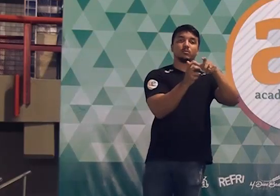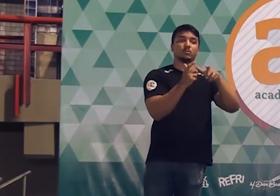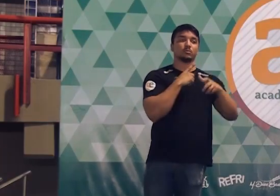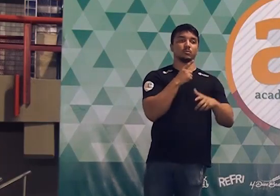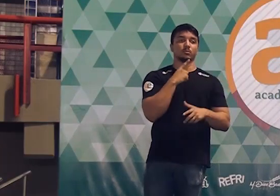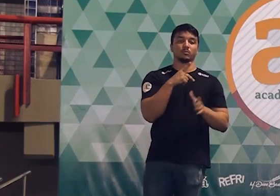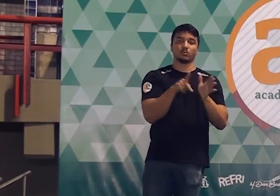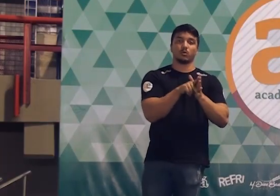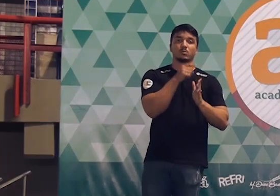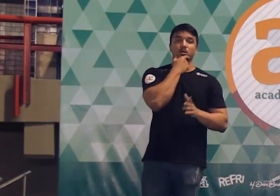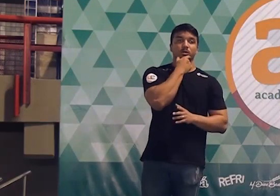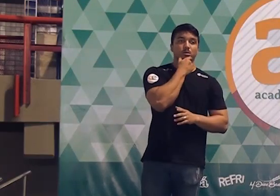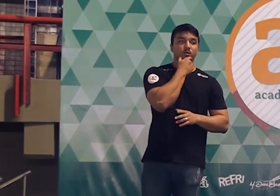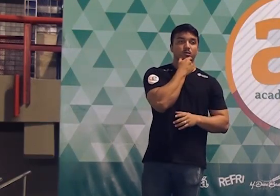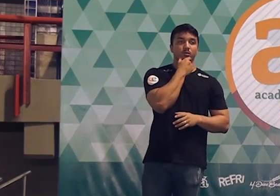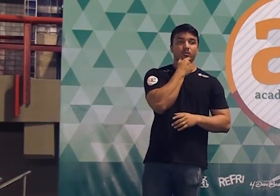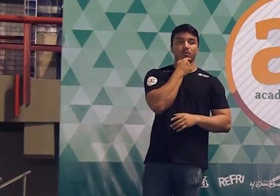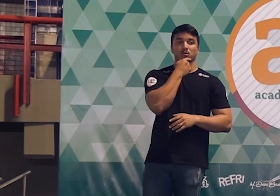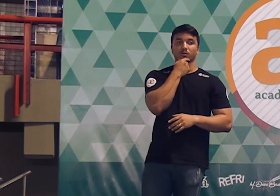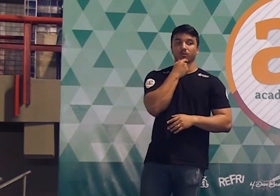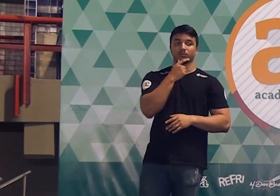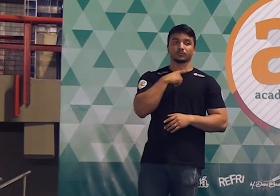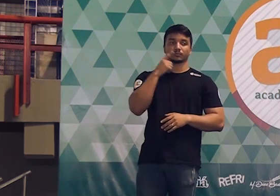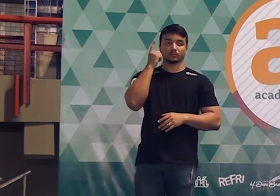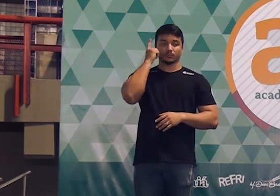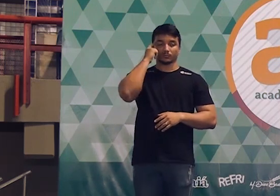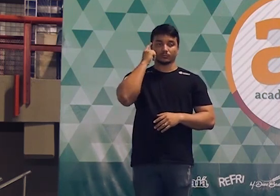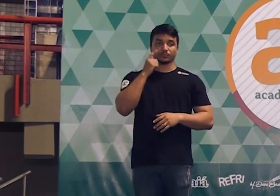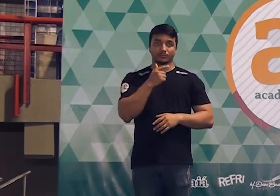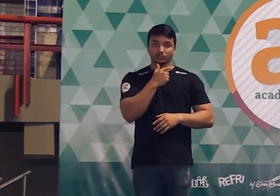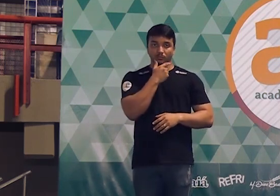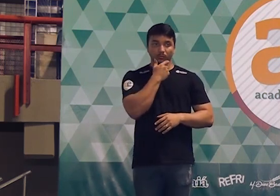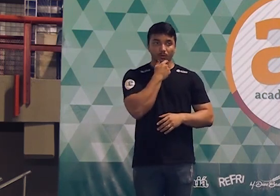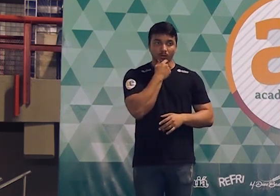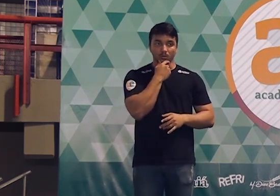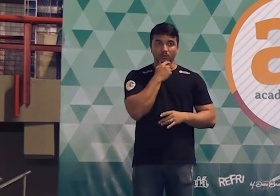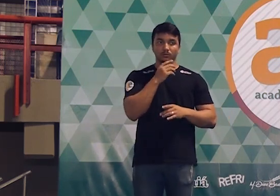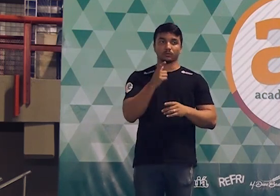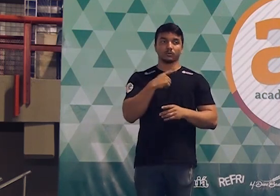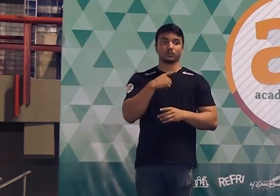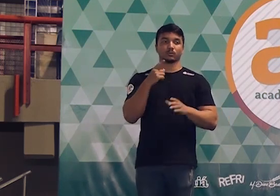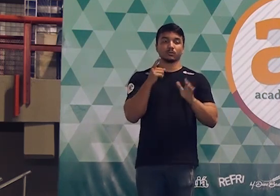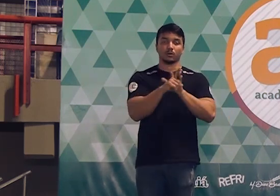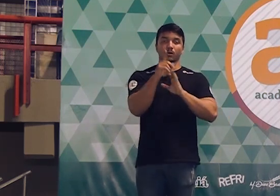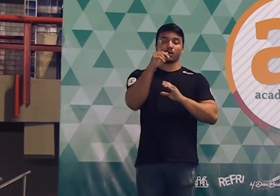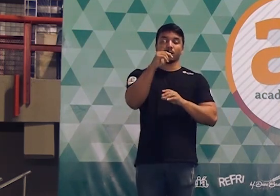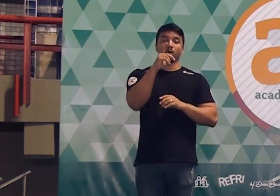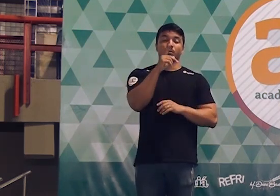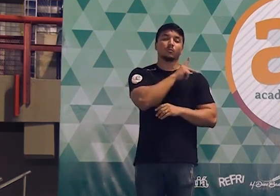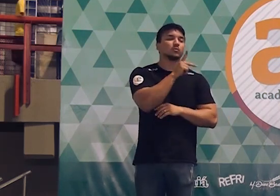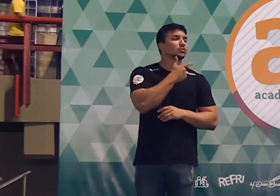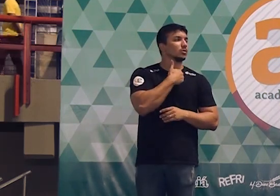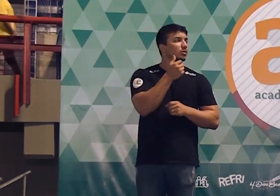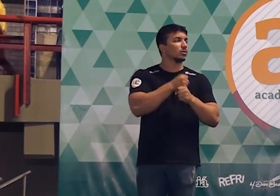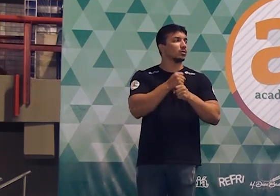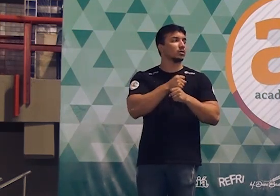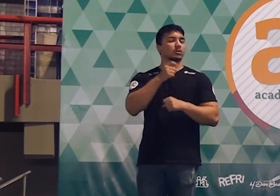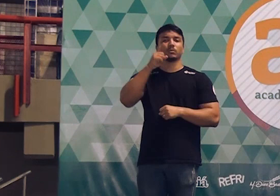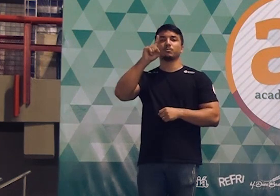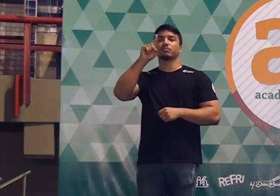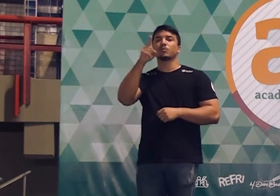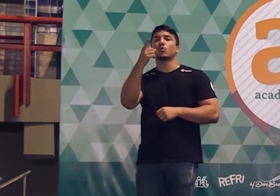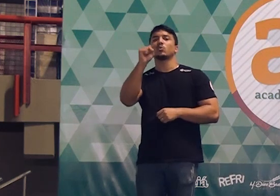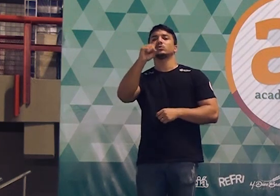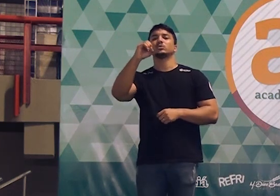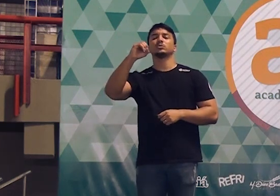quem? A Inglaterra. Beleza? Estão comigo? Show, maravilha. Trigueiro, 1808. Uma